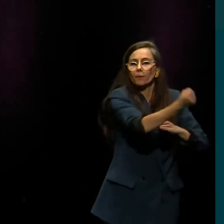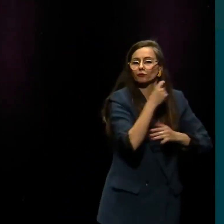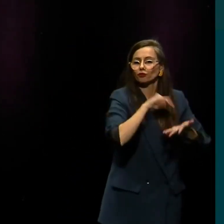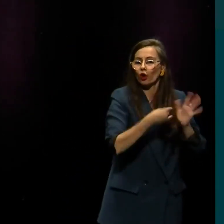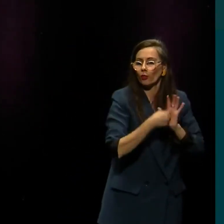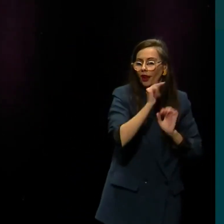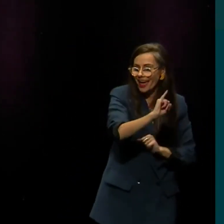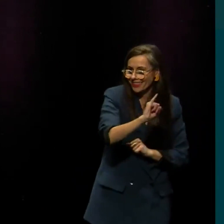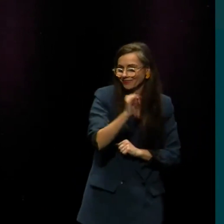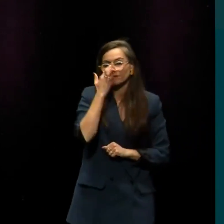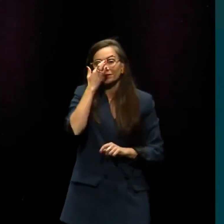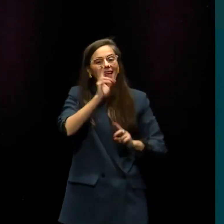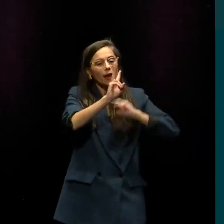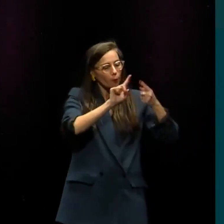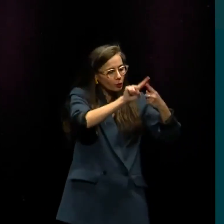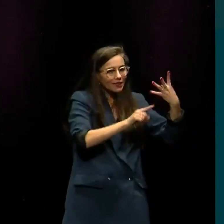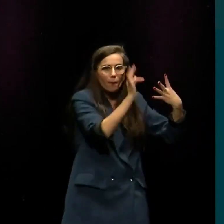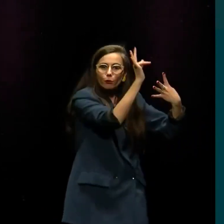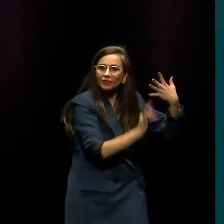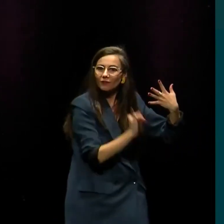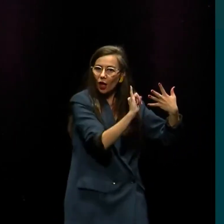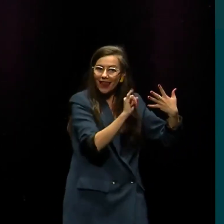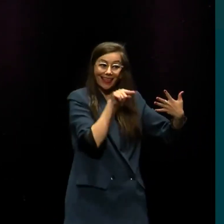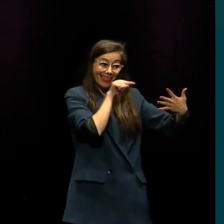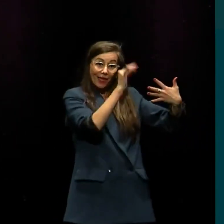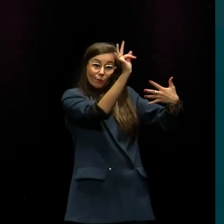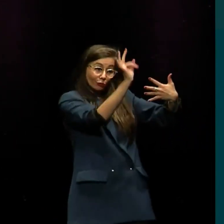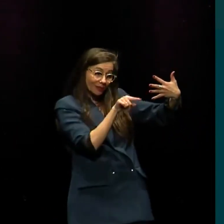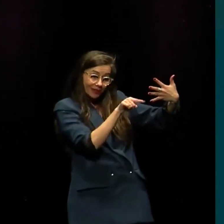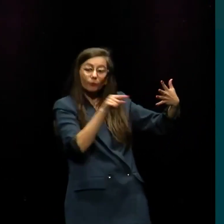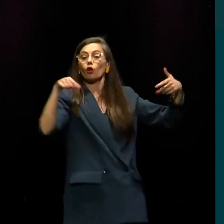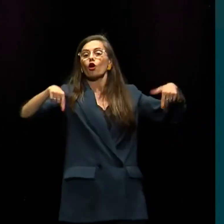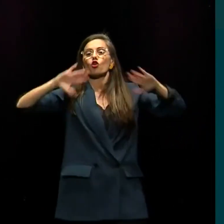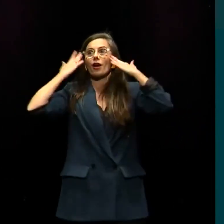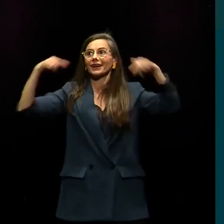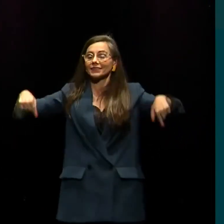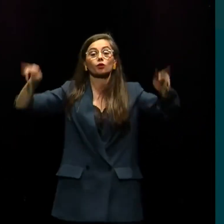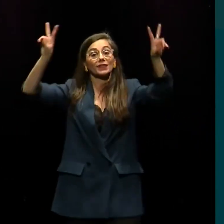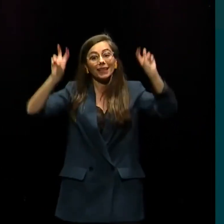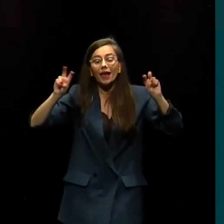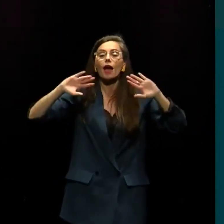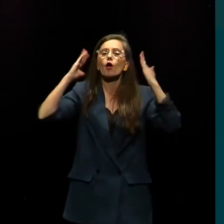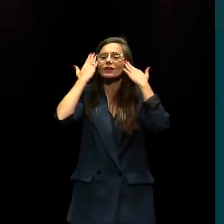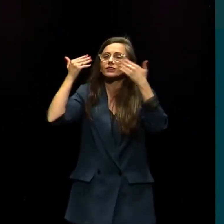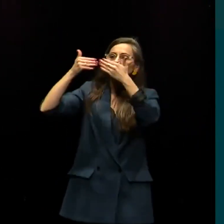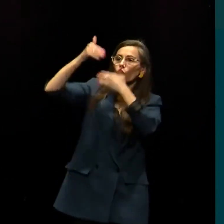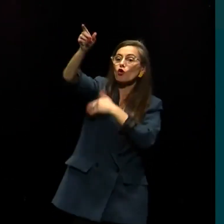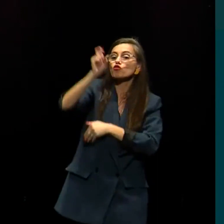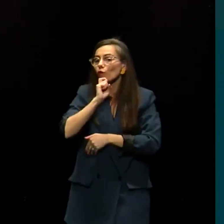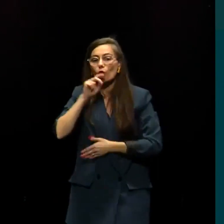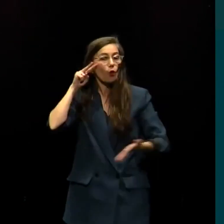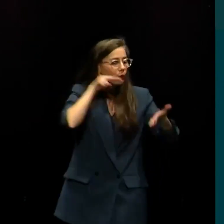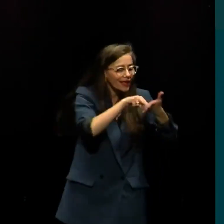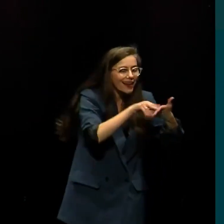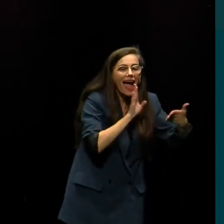que las personas sordas, que además suple en determinados momentos la necesidad de apoyo, ¿no?